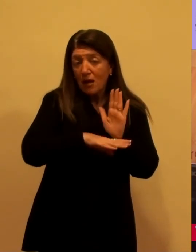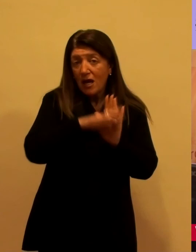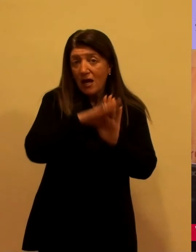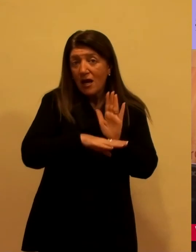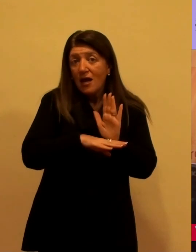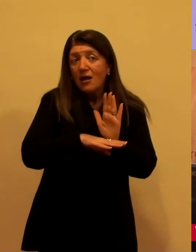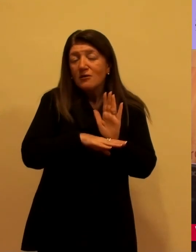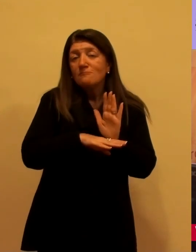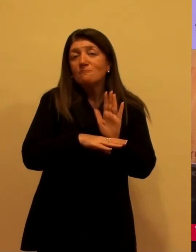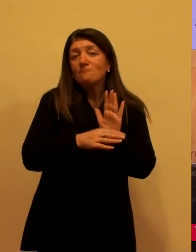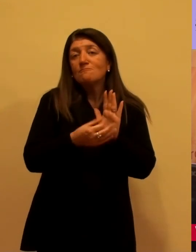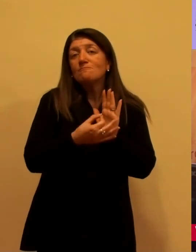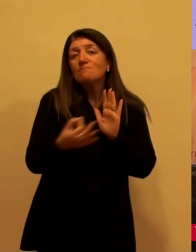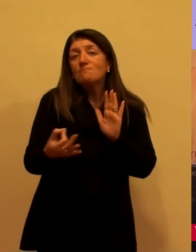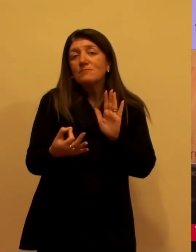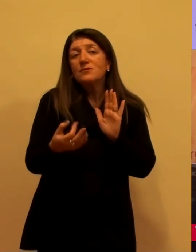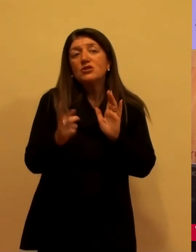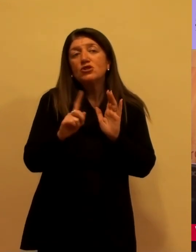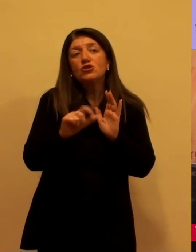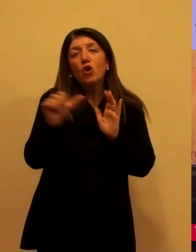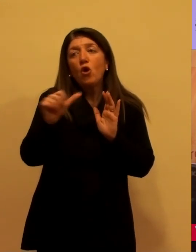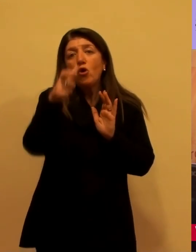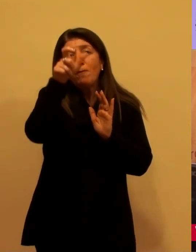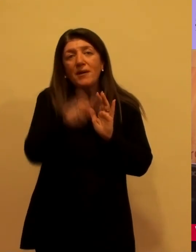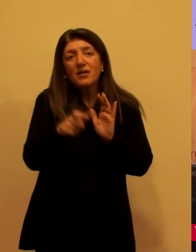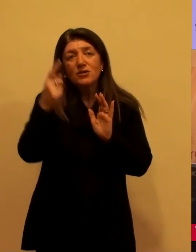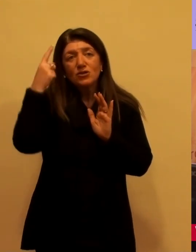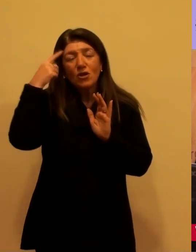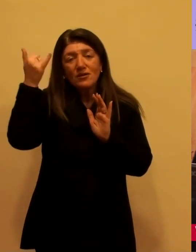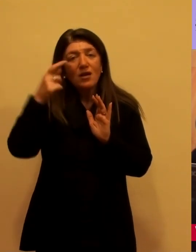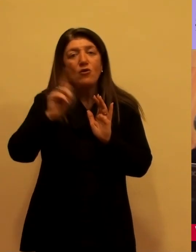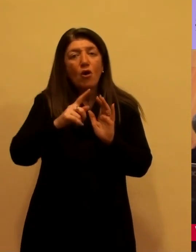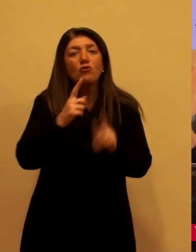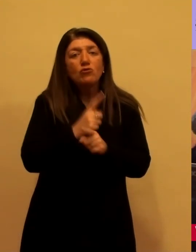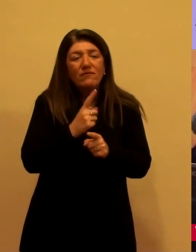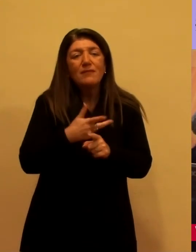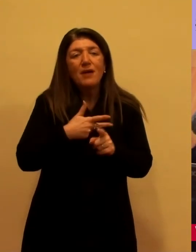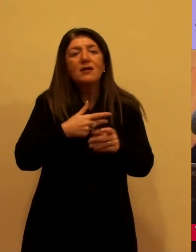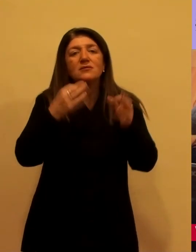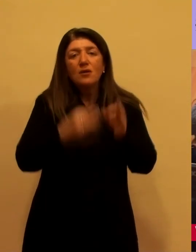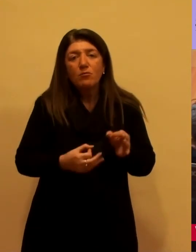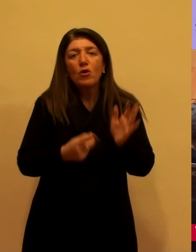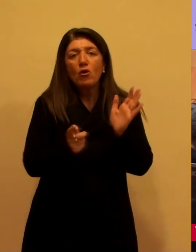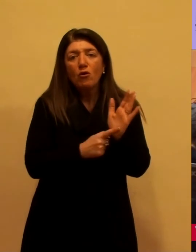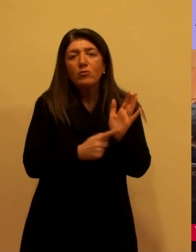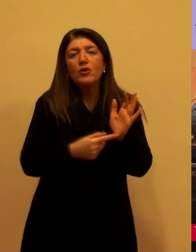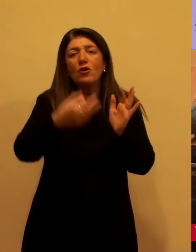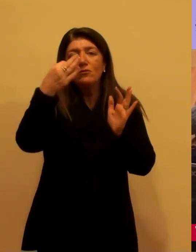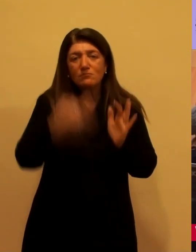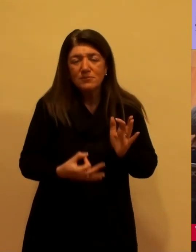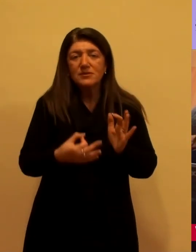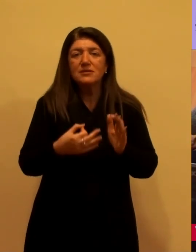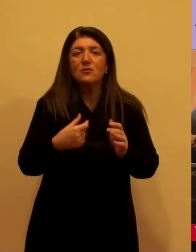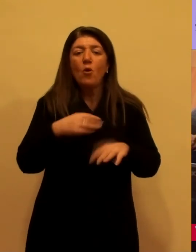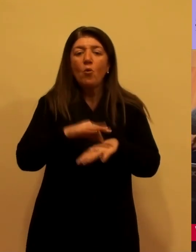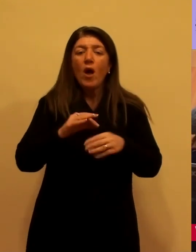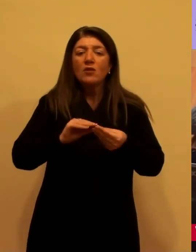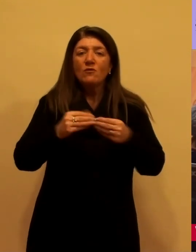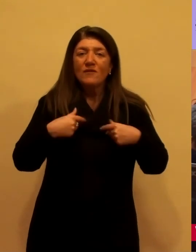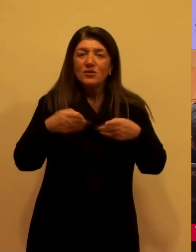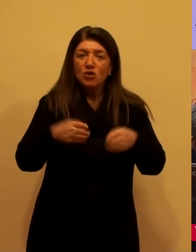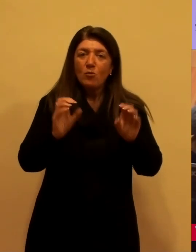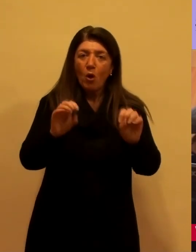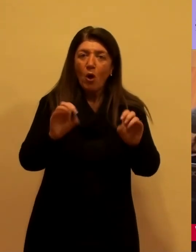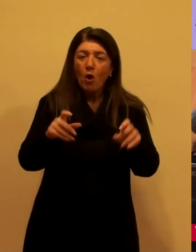così, dovrebbe essere non il buon senso di un singolo, ma proprio l'istituto. Ogni tanto ai corsi ci diciamo forse dovrebbe venire anche la